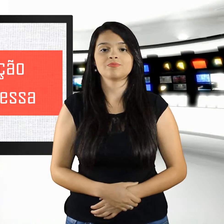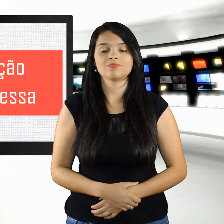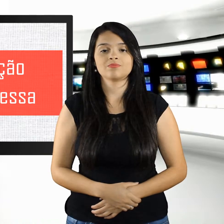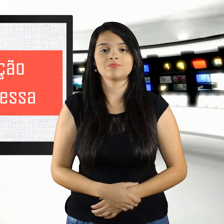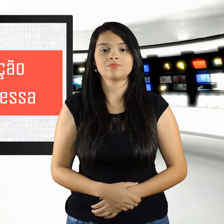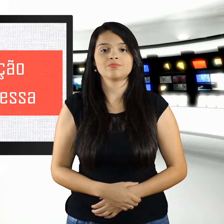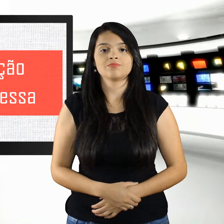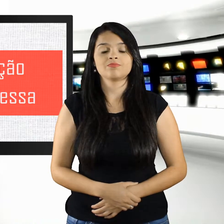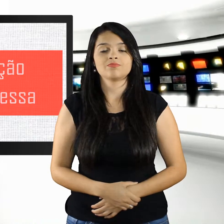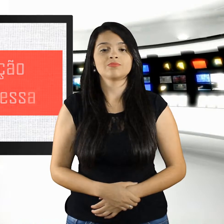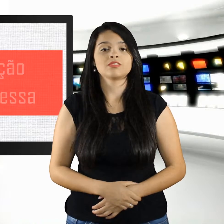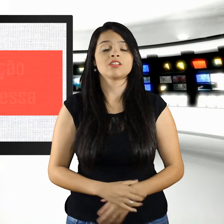Prazo de validade do ProLibras.